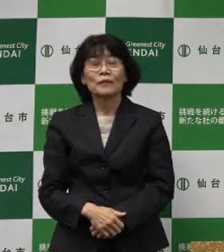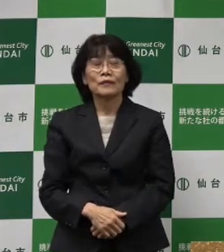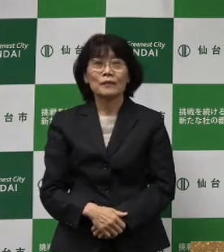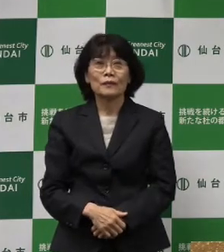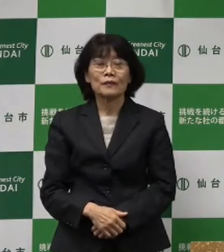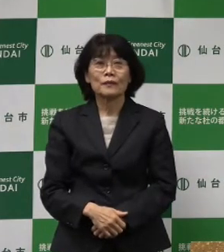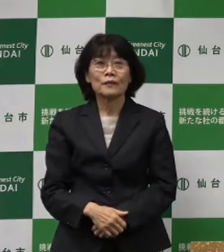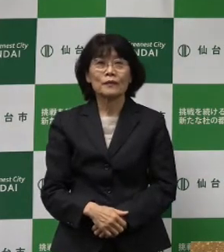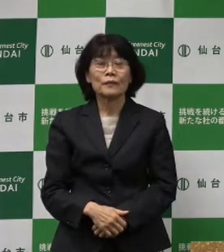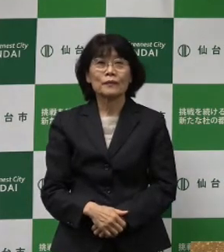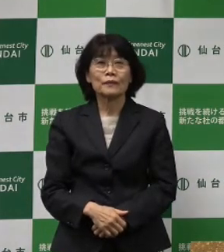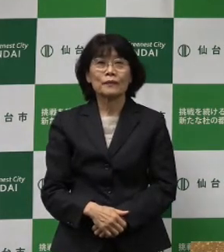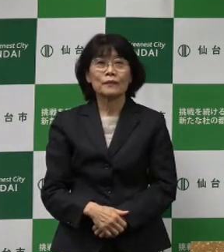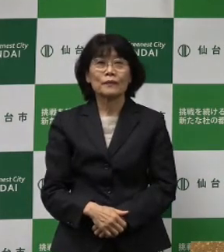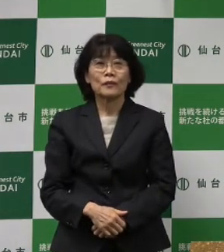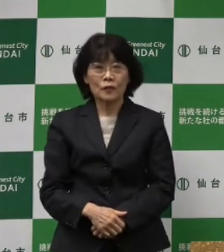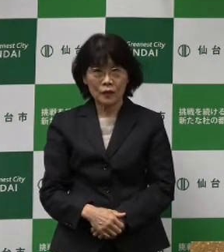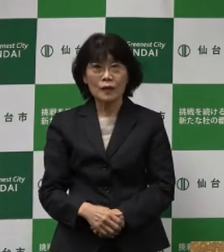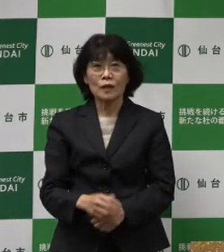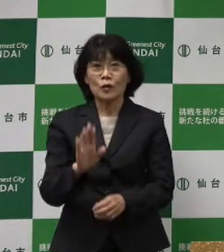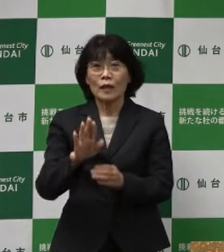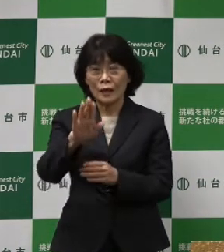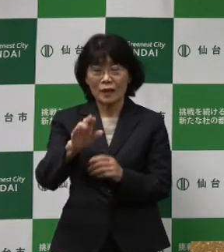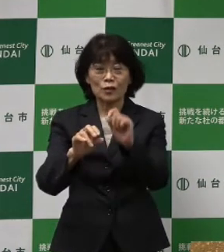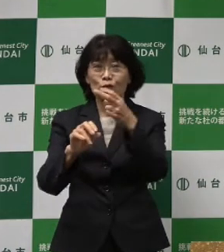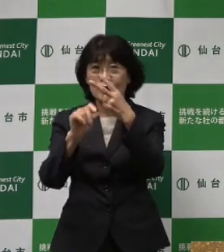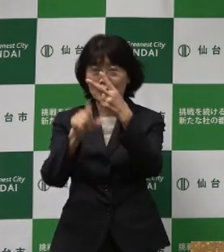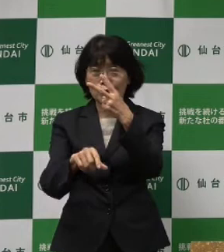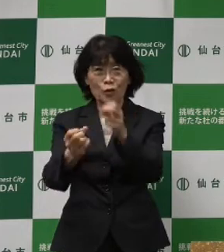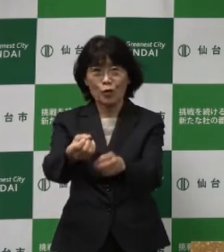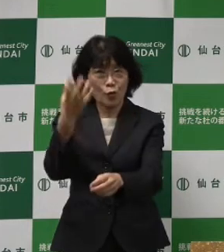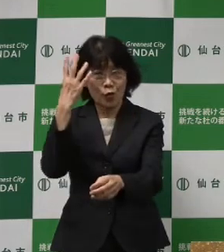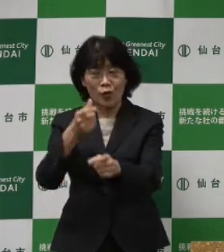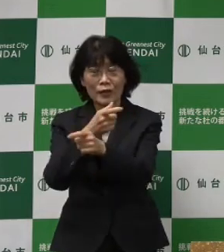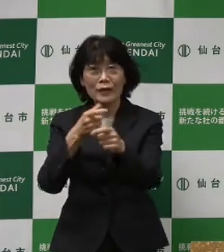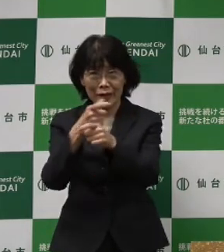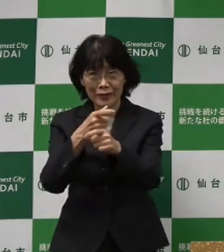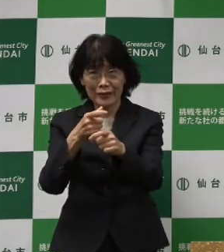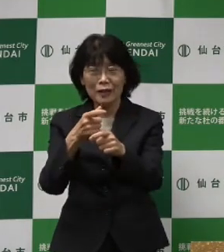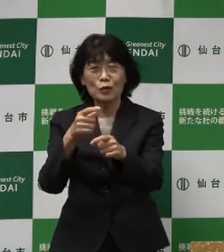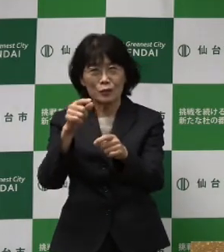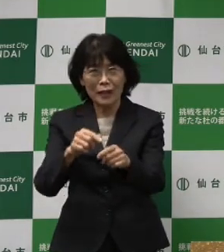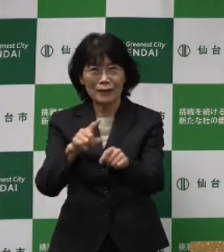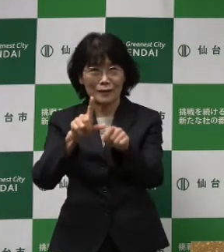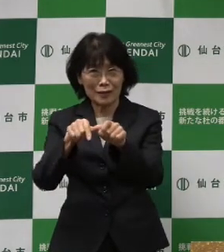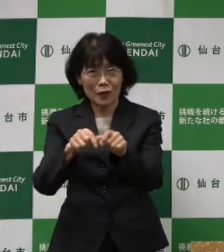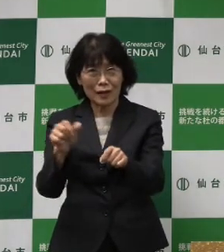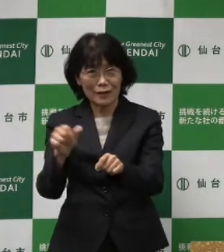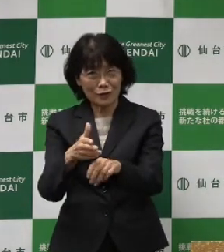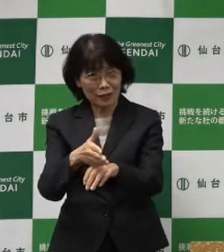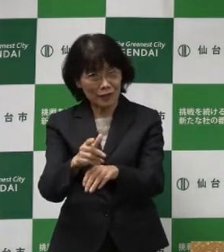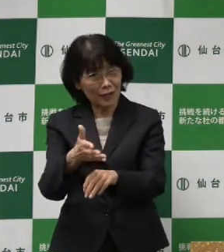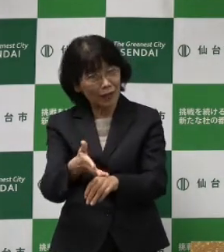忘年会についてなんですけど、 まだ少しちょっと気が早いかなというような気もするん